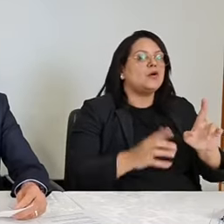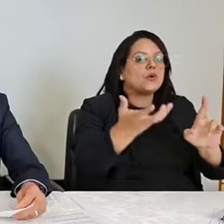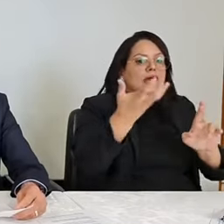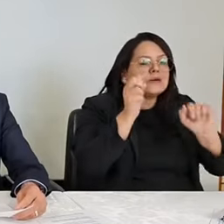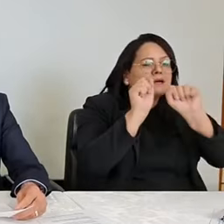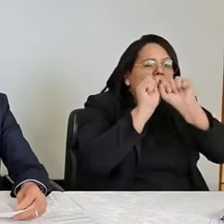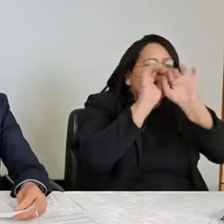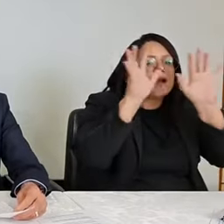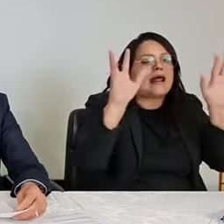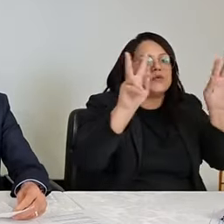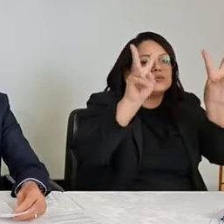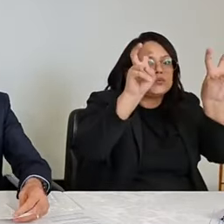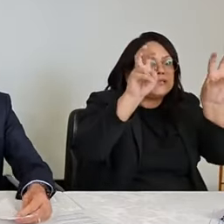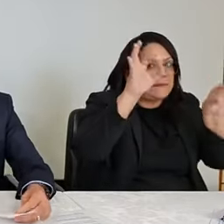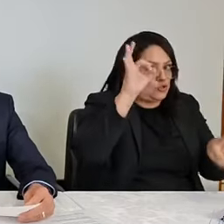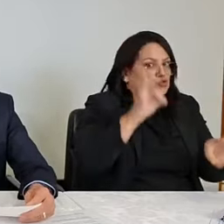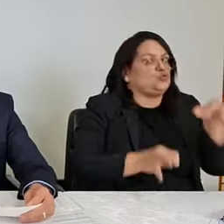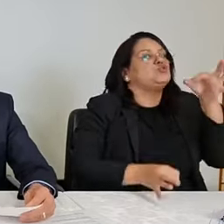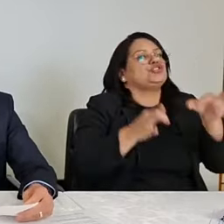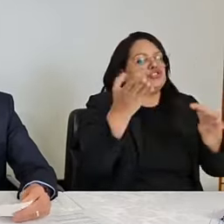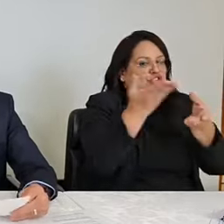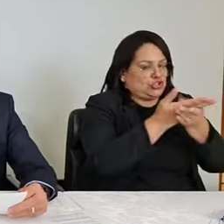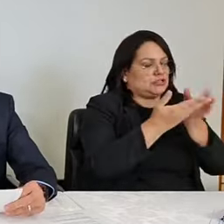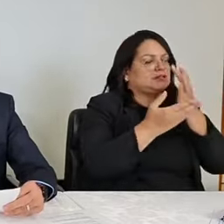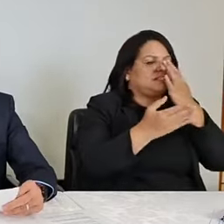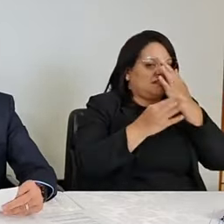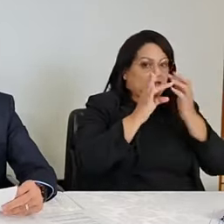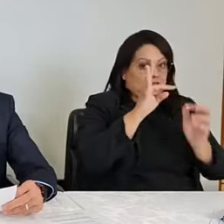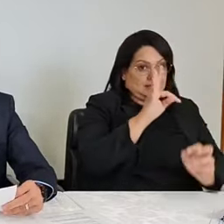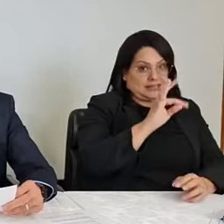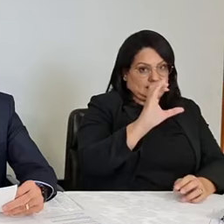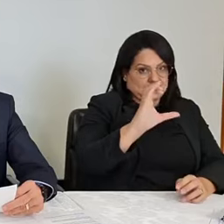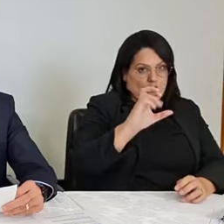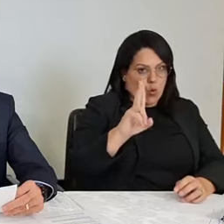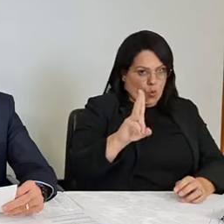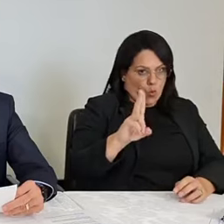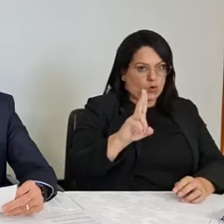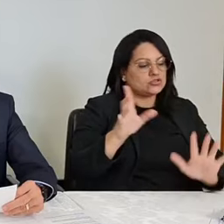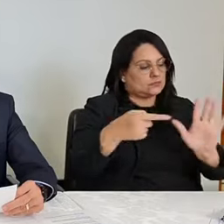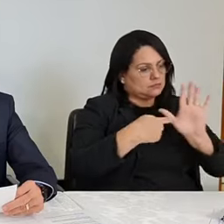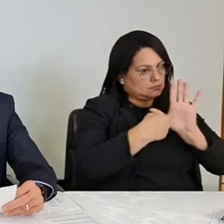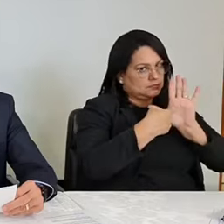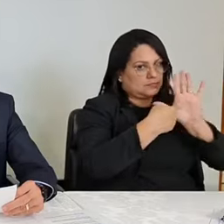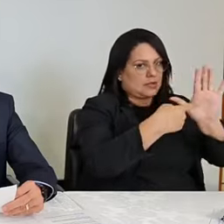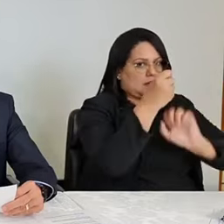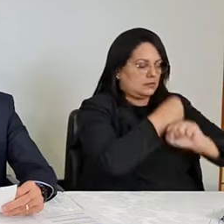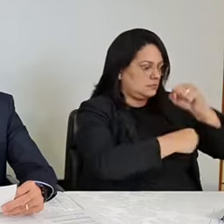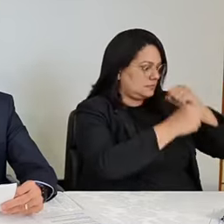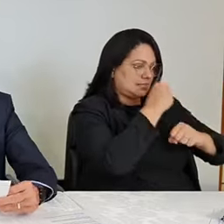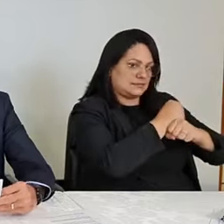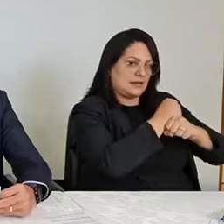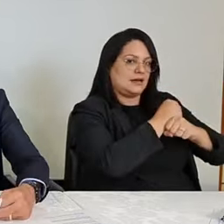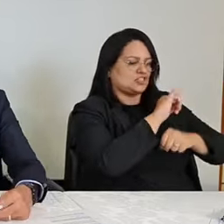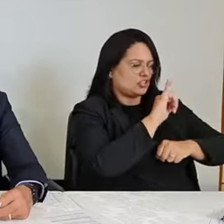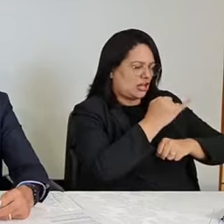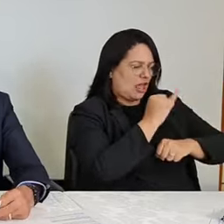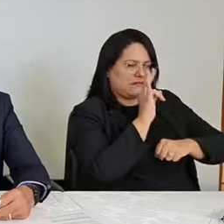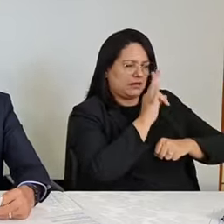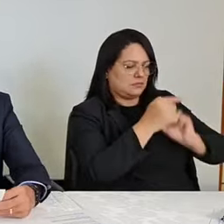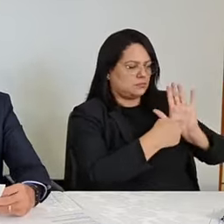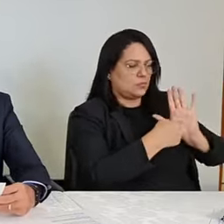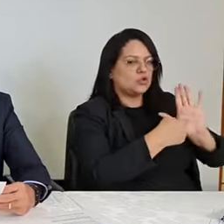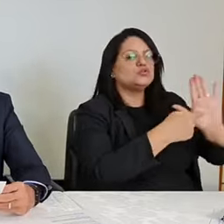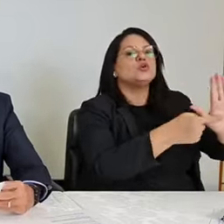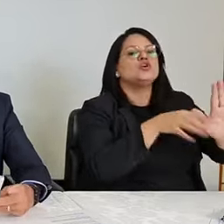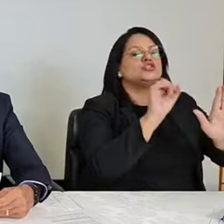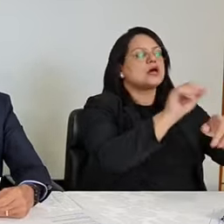tema jurídico, então tem que tomar cuidado. O Tribunal de Contas da União declarou no início do ano passado que foi